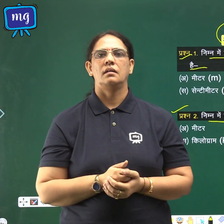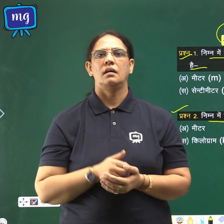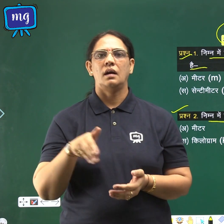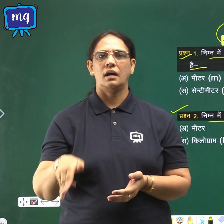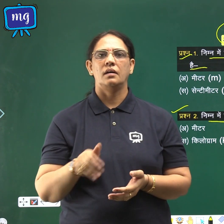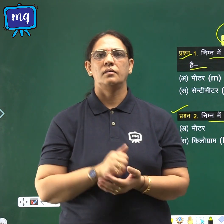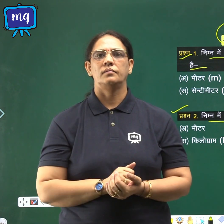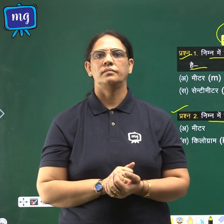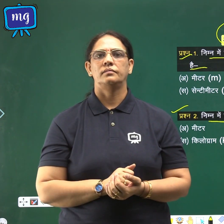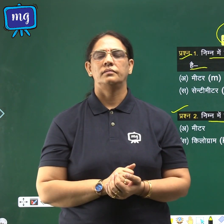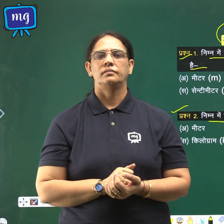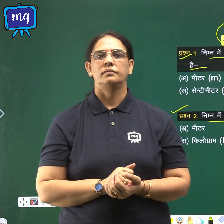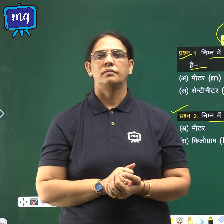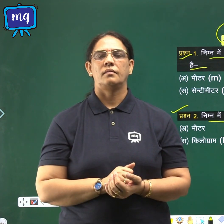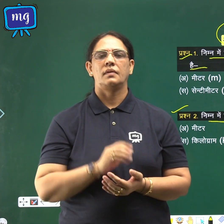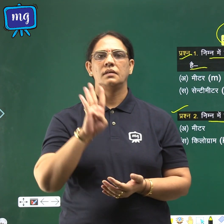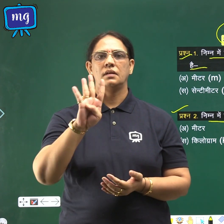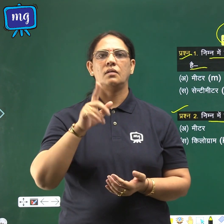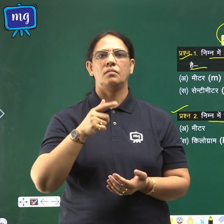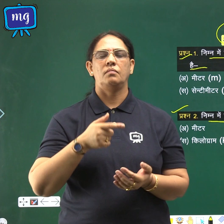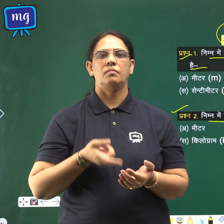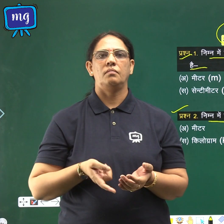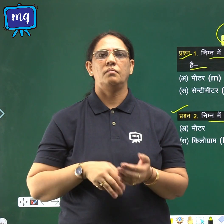है, चारों में से